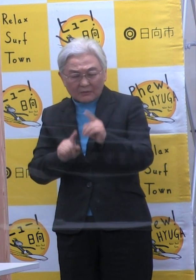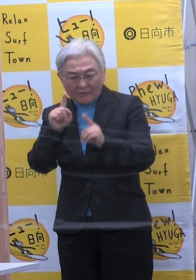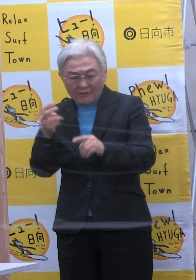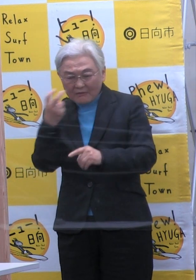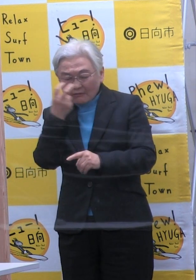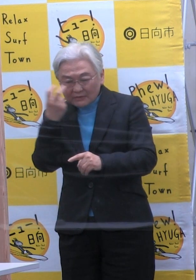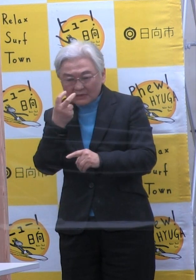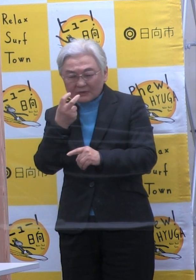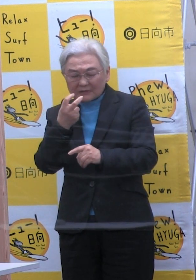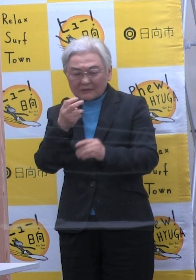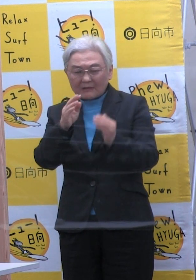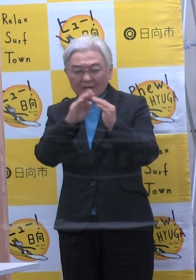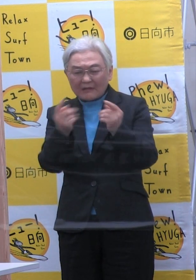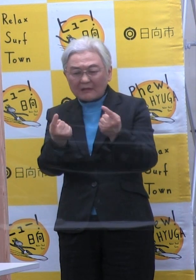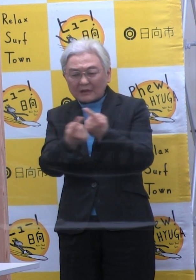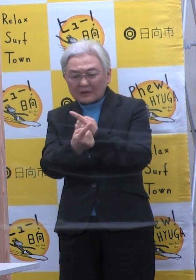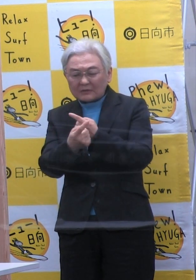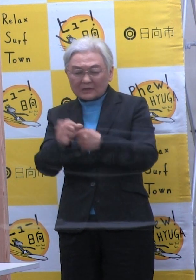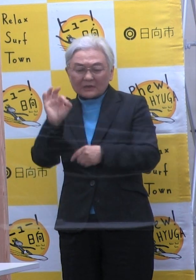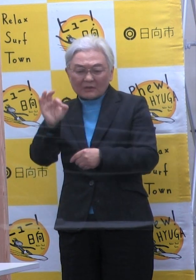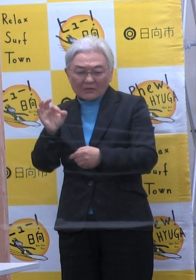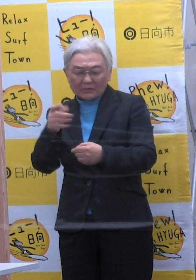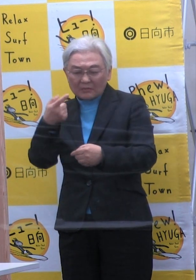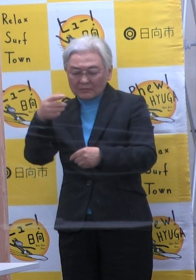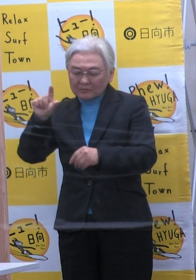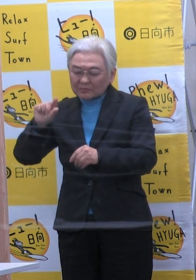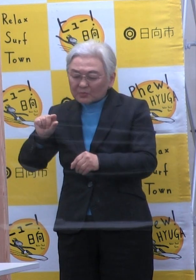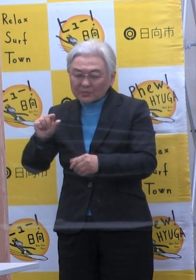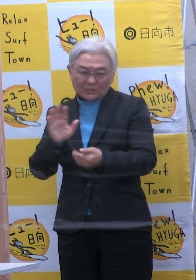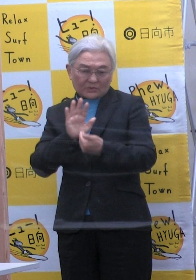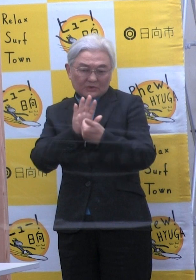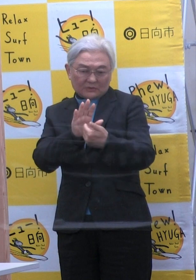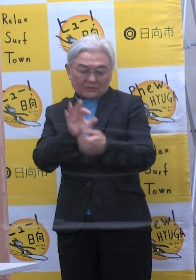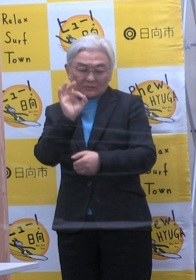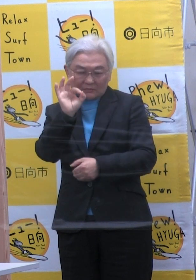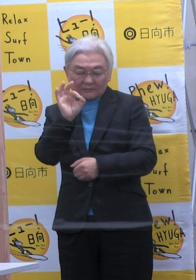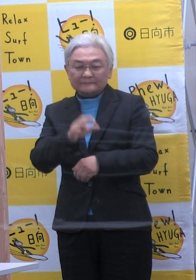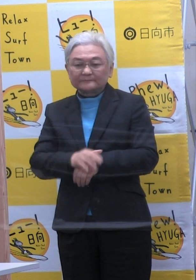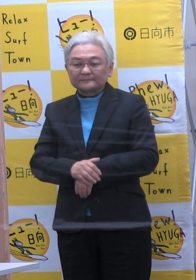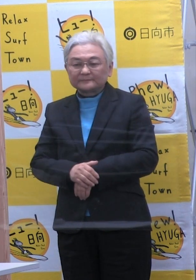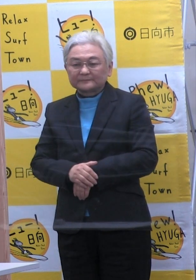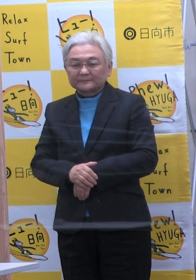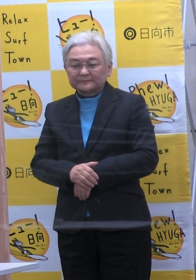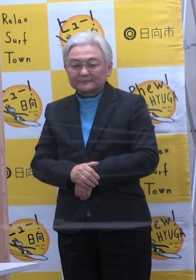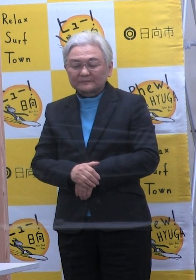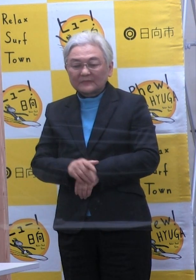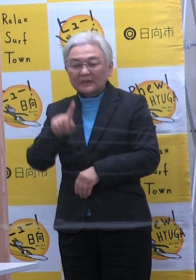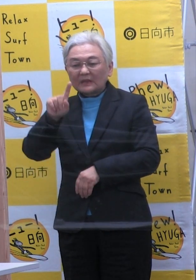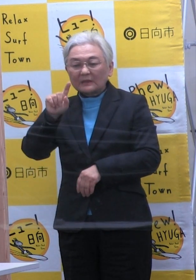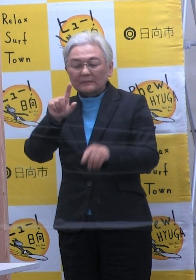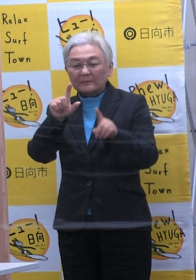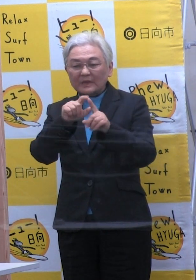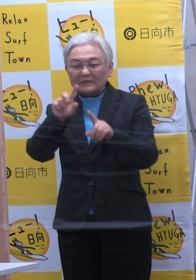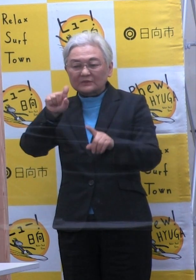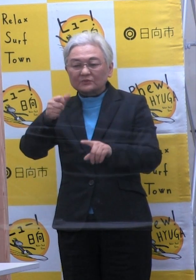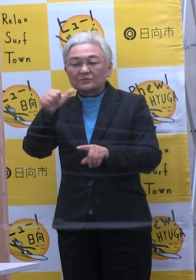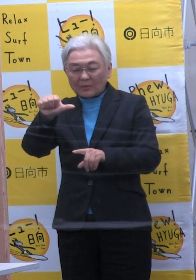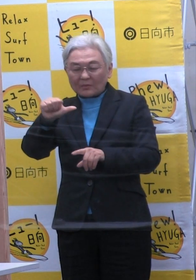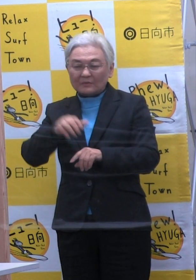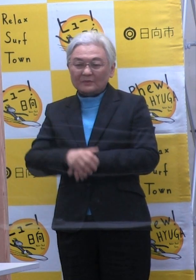に必要な費用の一部を助成します。次に15ページをご覧